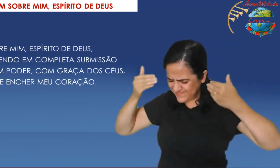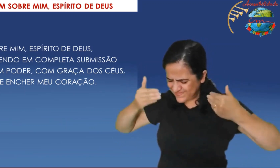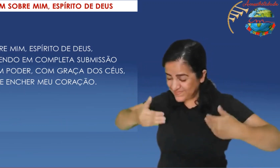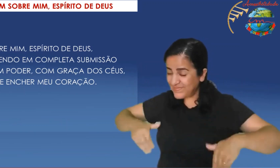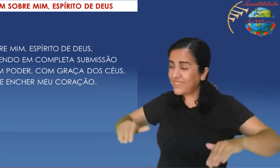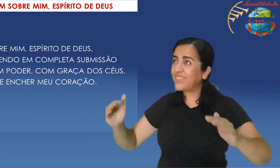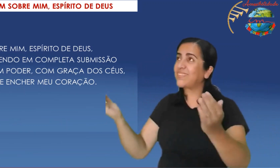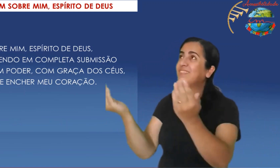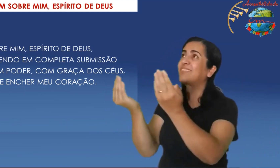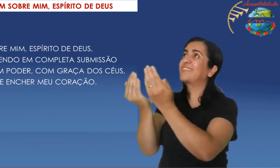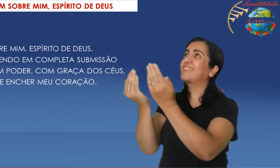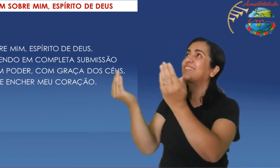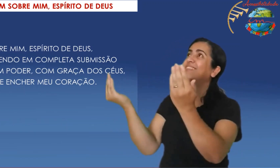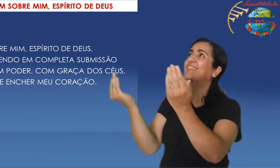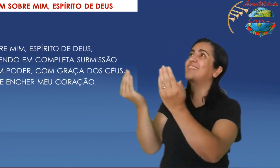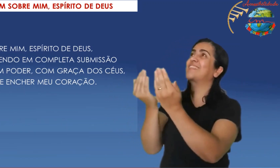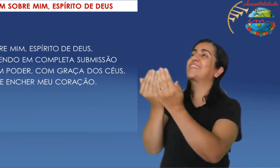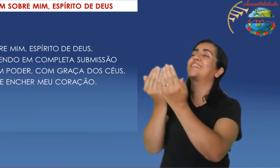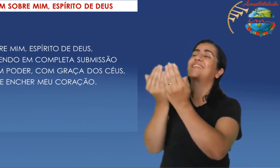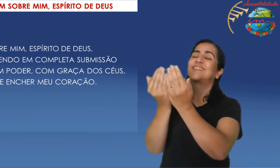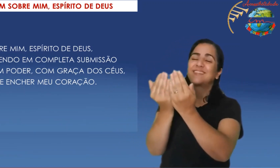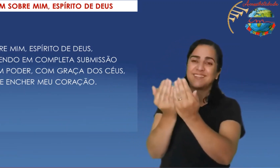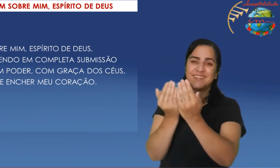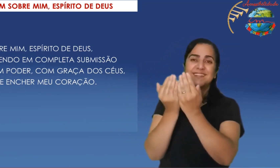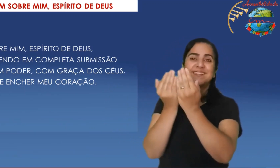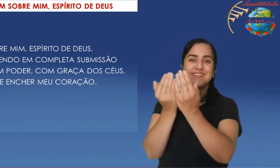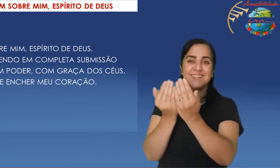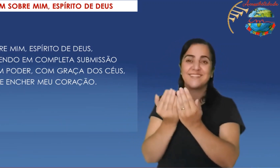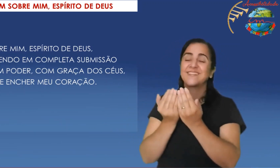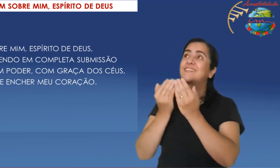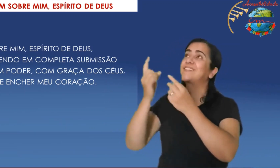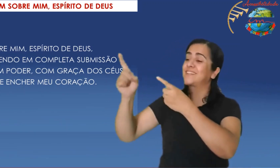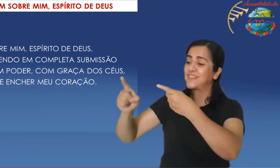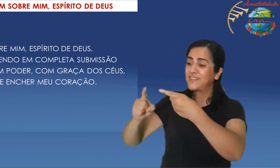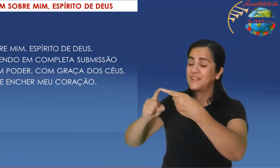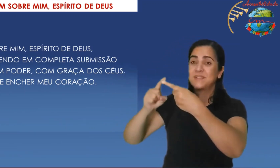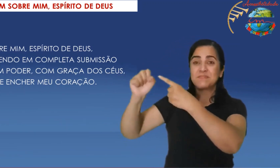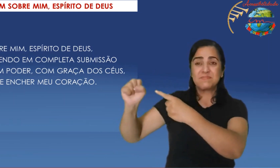em completa submissão.